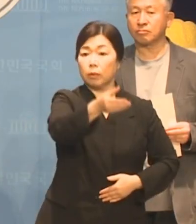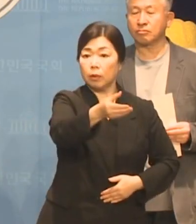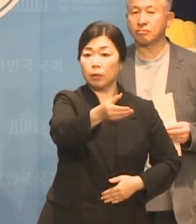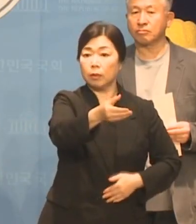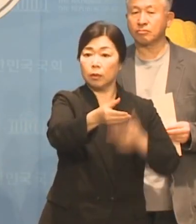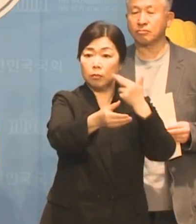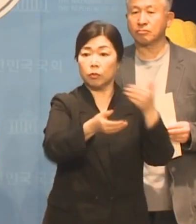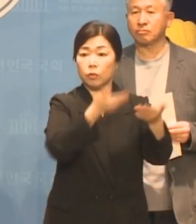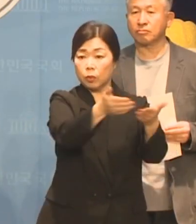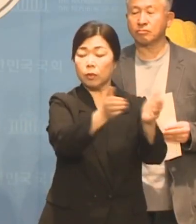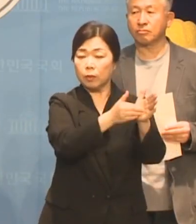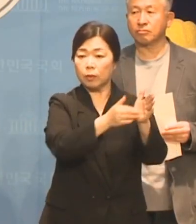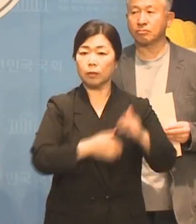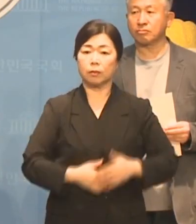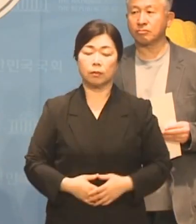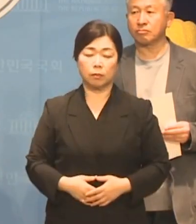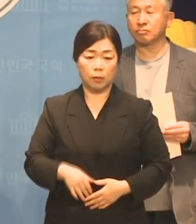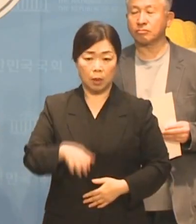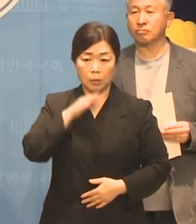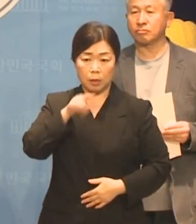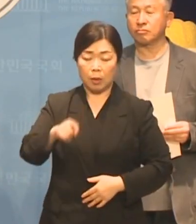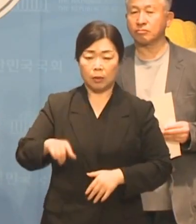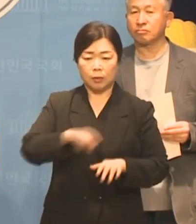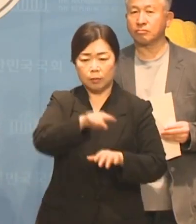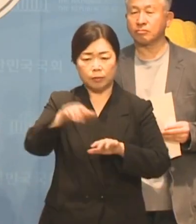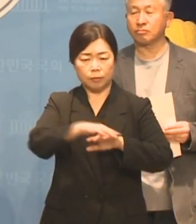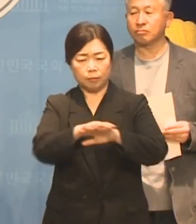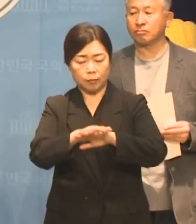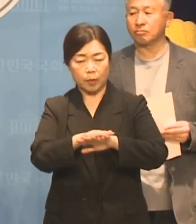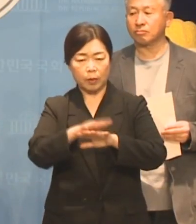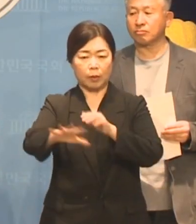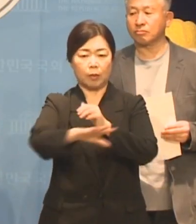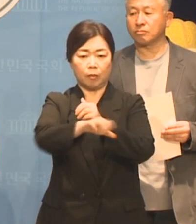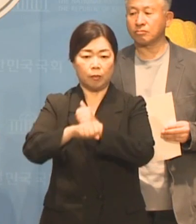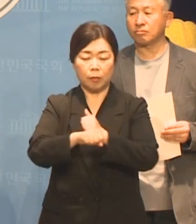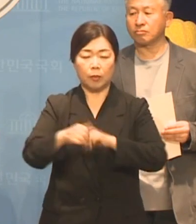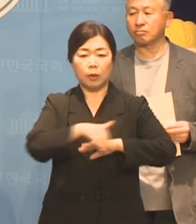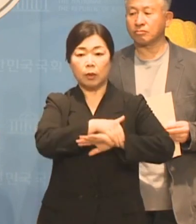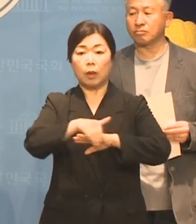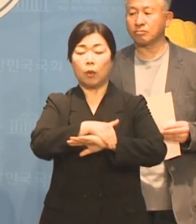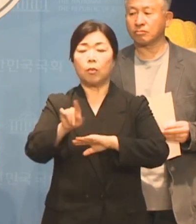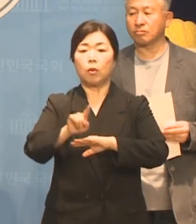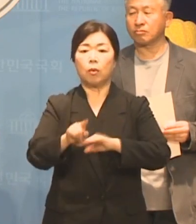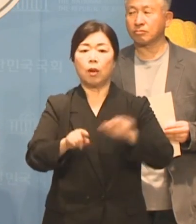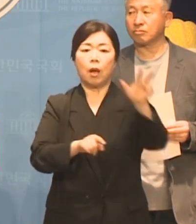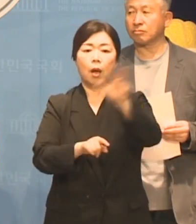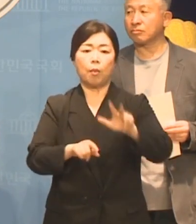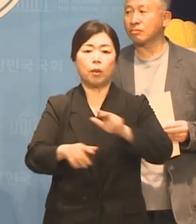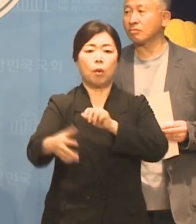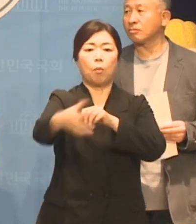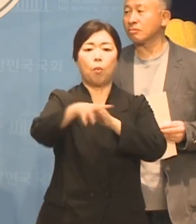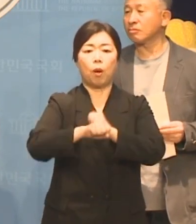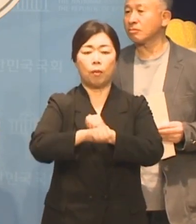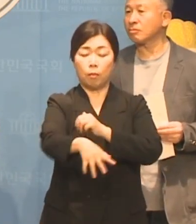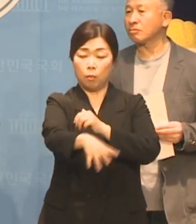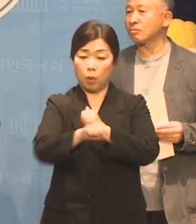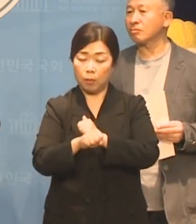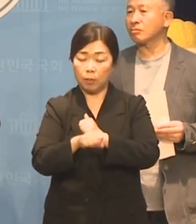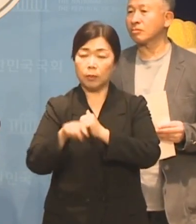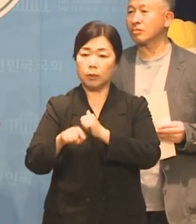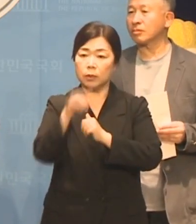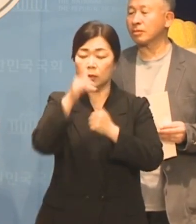보아야 하겠습니다. 실제 하나의 전역 구상이 한반도가 포함된 지역에 적용되기